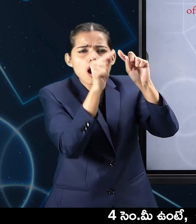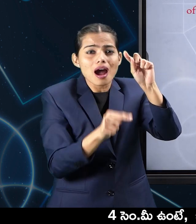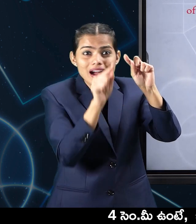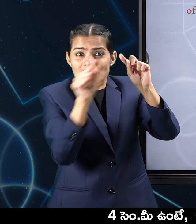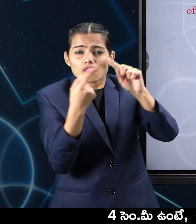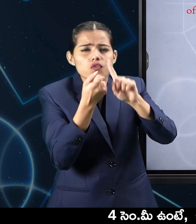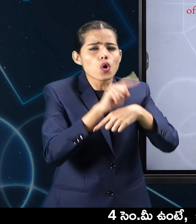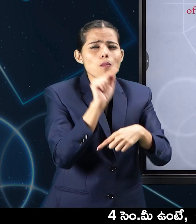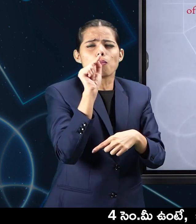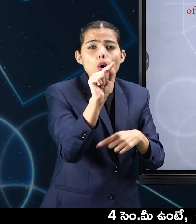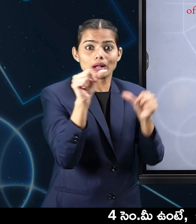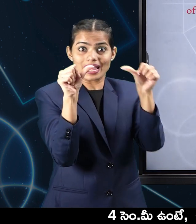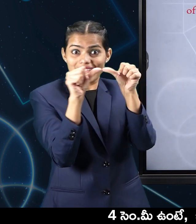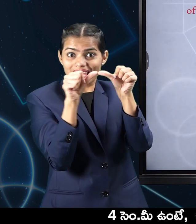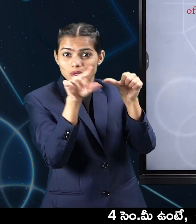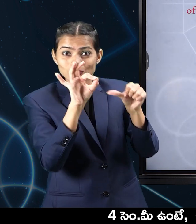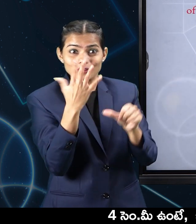వ్యాసార్థాన్ని కనుగొనండి.